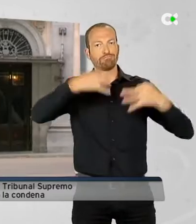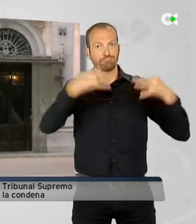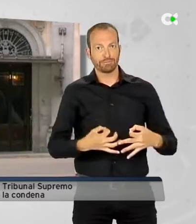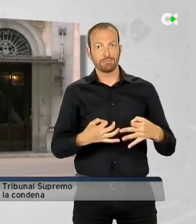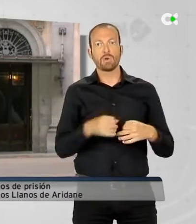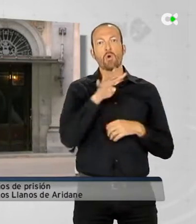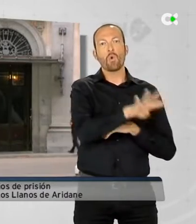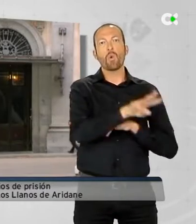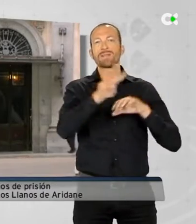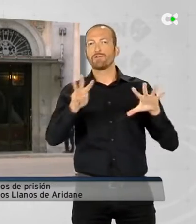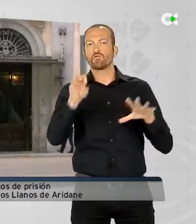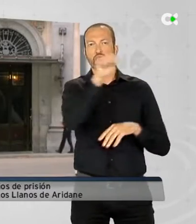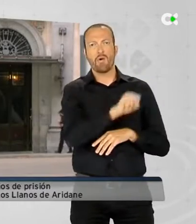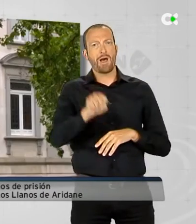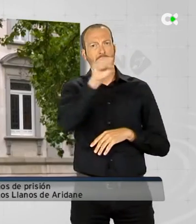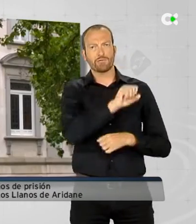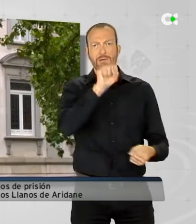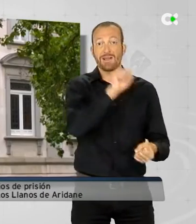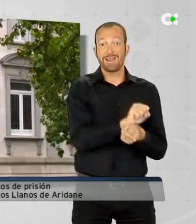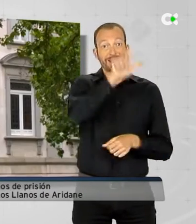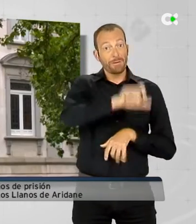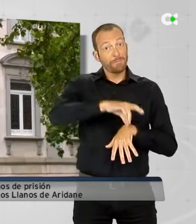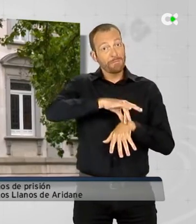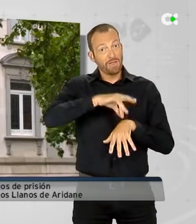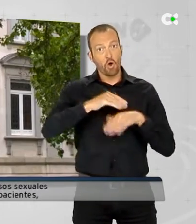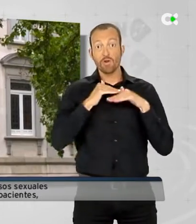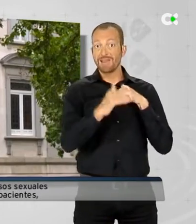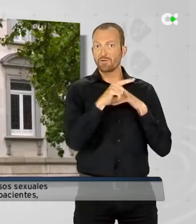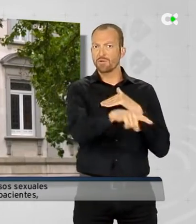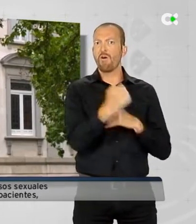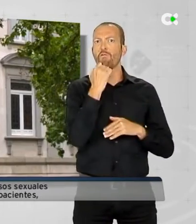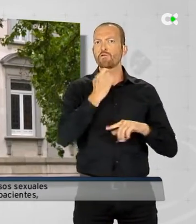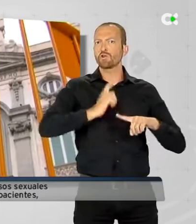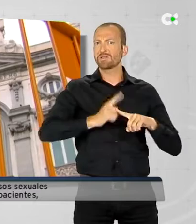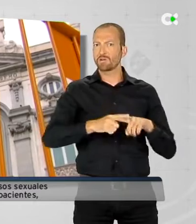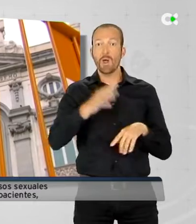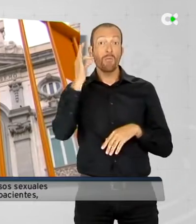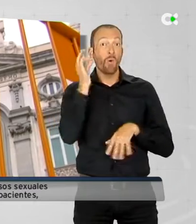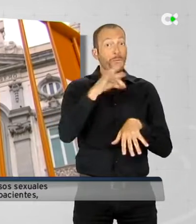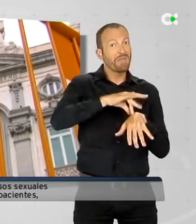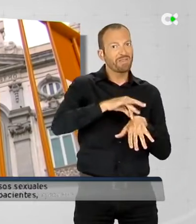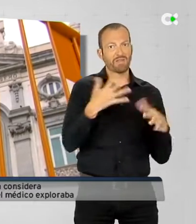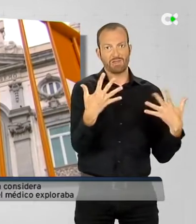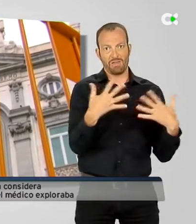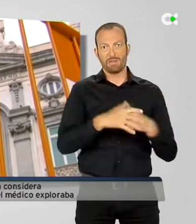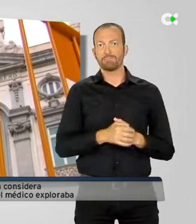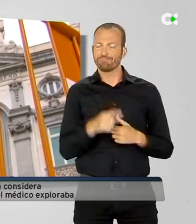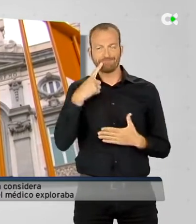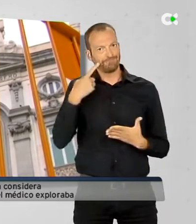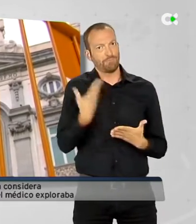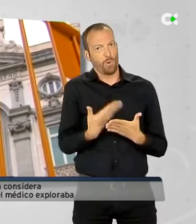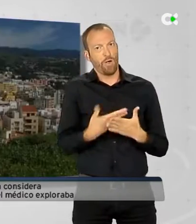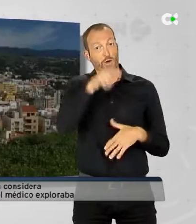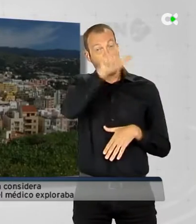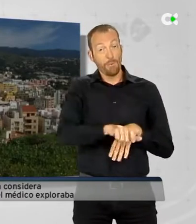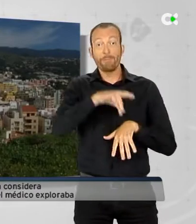de 48 años de prisión a un médico de los Llanos de Aridane por abusos sexuales a 10 pacientes. La sala considera probado que el